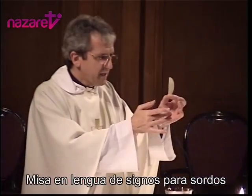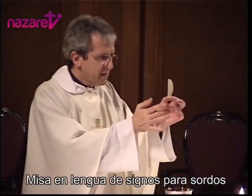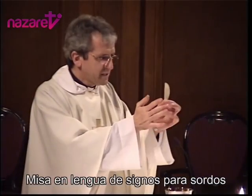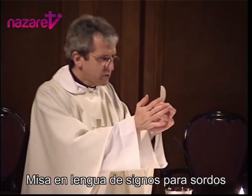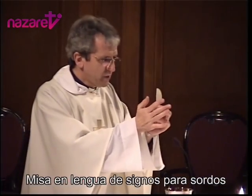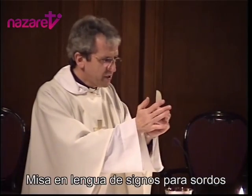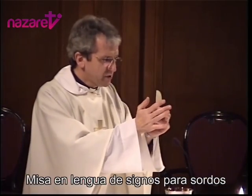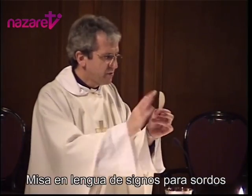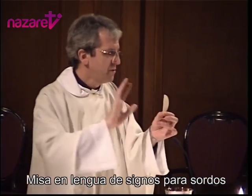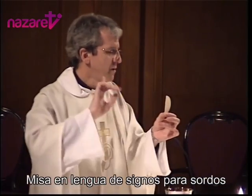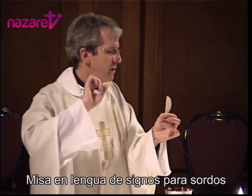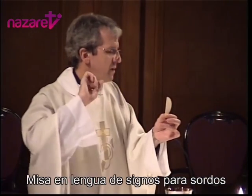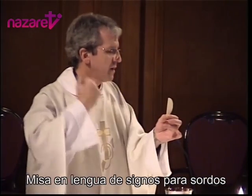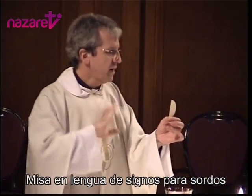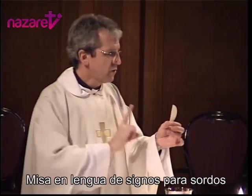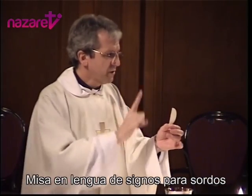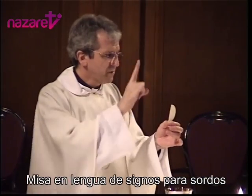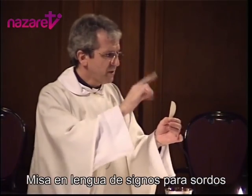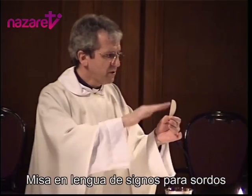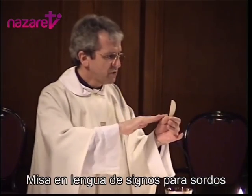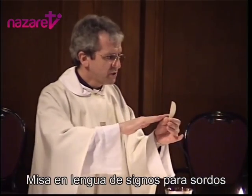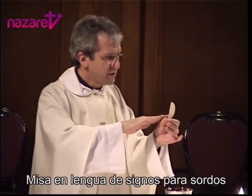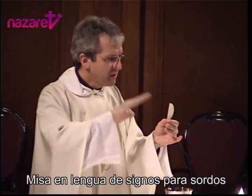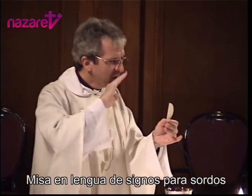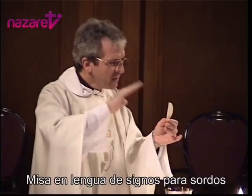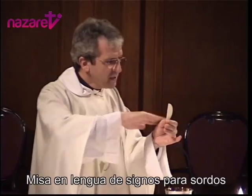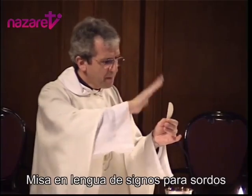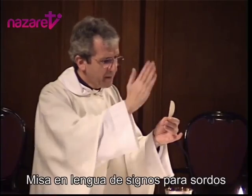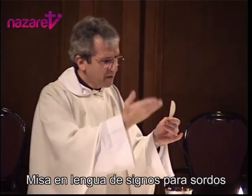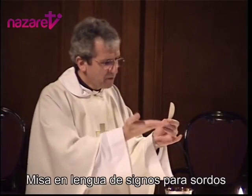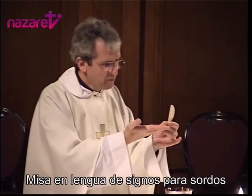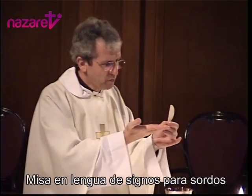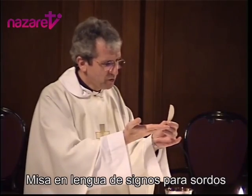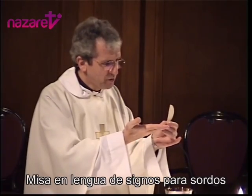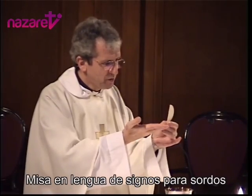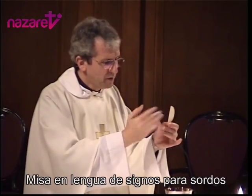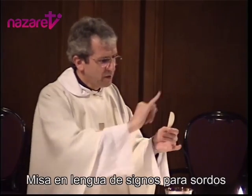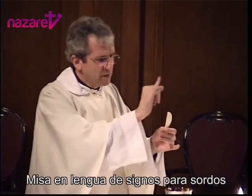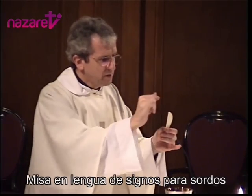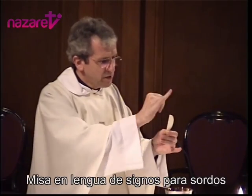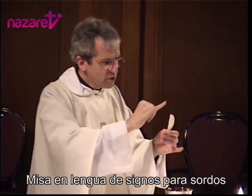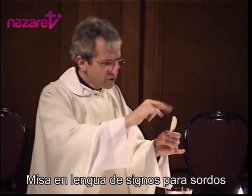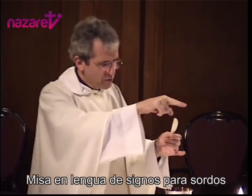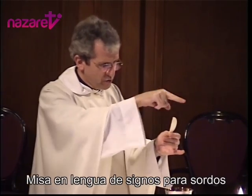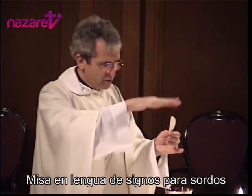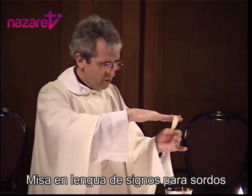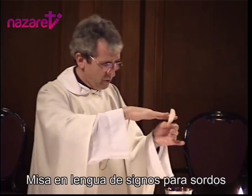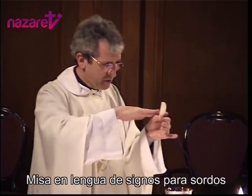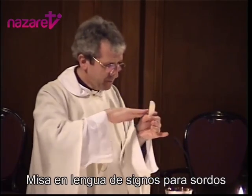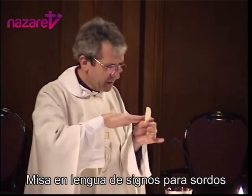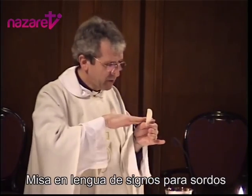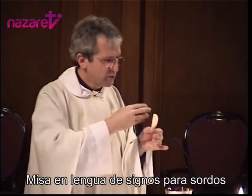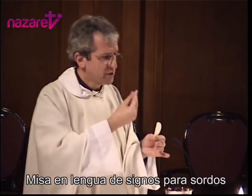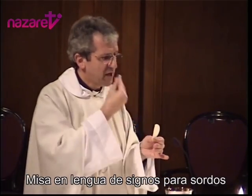Este es Jesucristo, el Cordero de Dios que quita el pecado del mundo. Dichosos